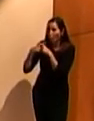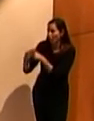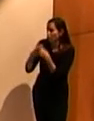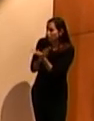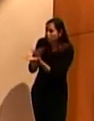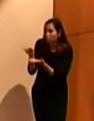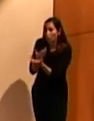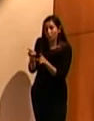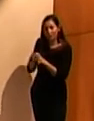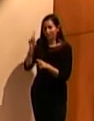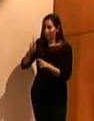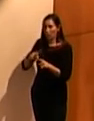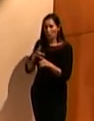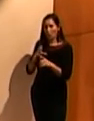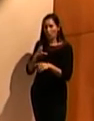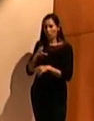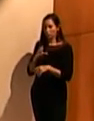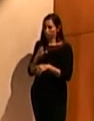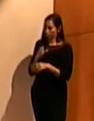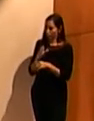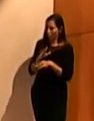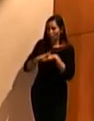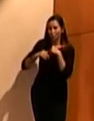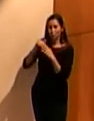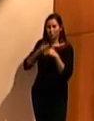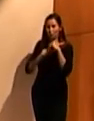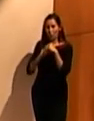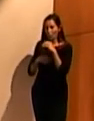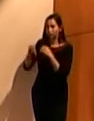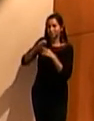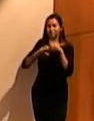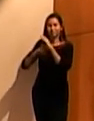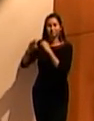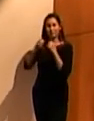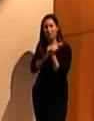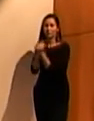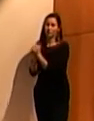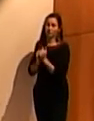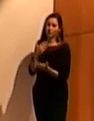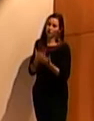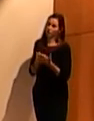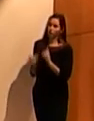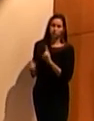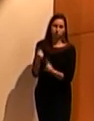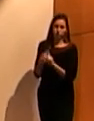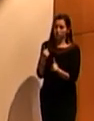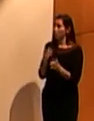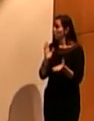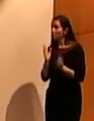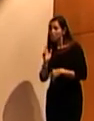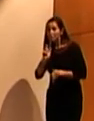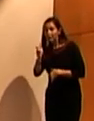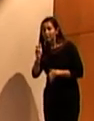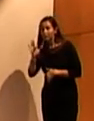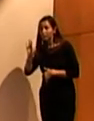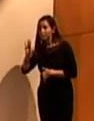de co-construction. Voilà, pour le coup, ça, c'était important. Voilà. Après, peut-être, Fabien, vous voulez